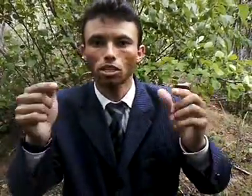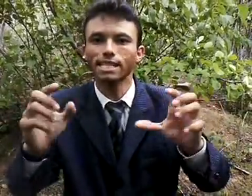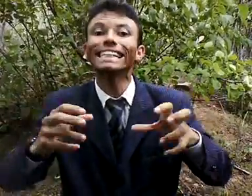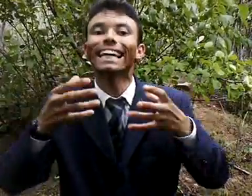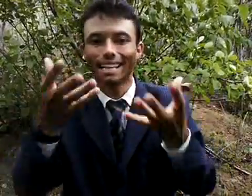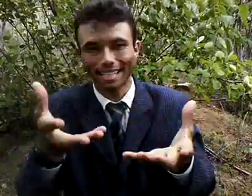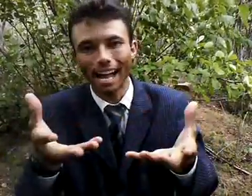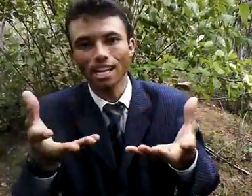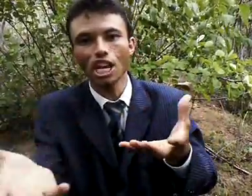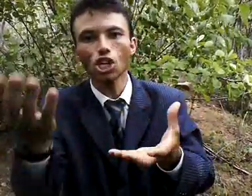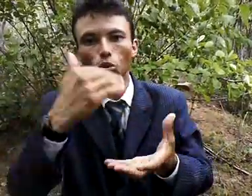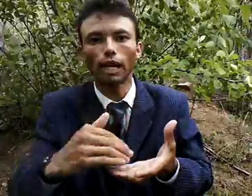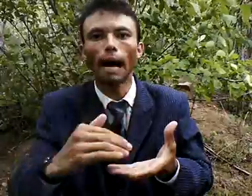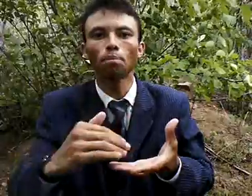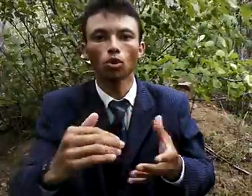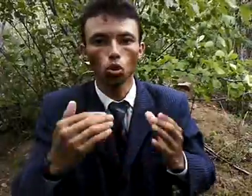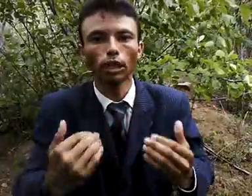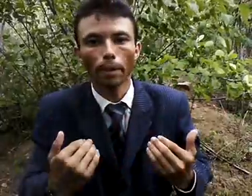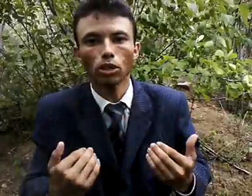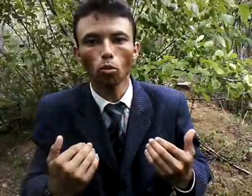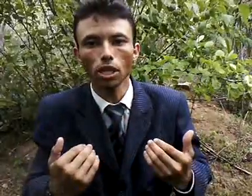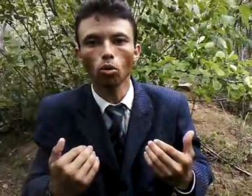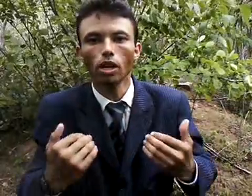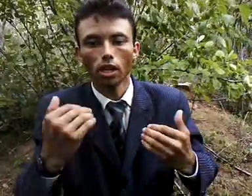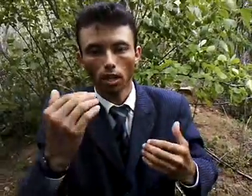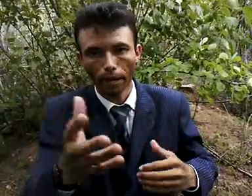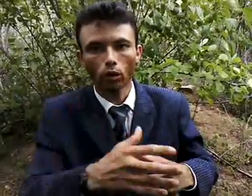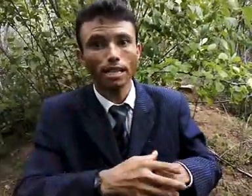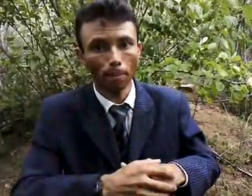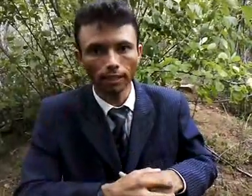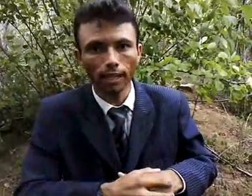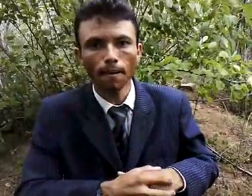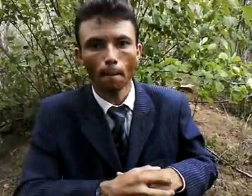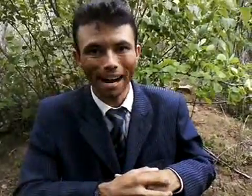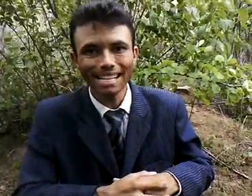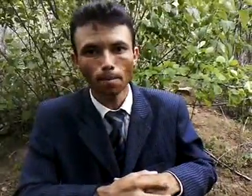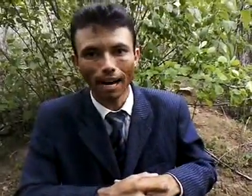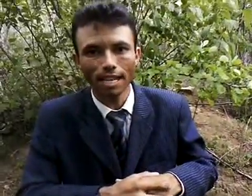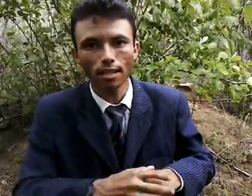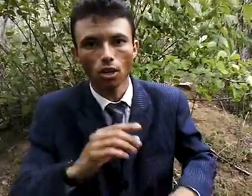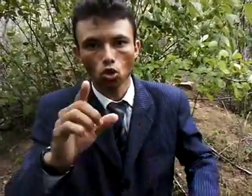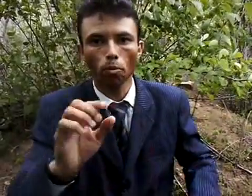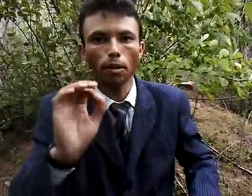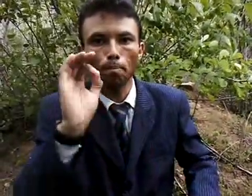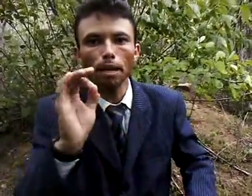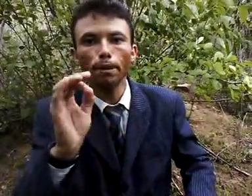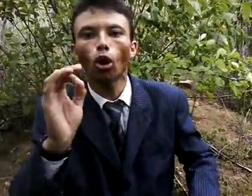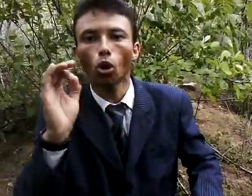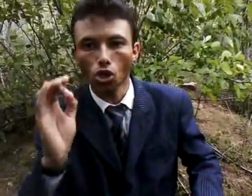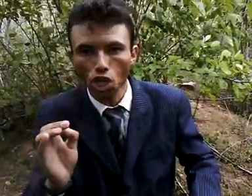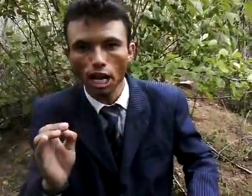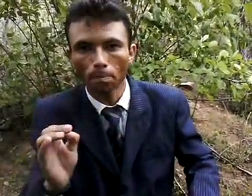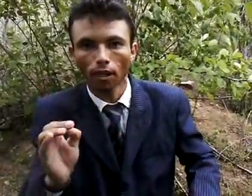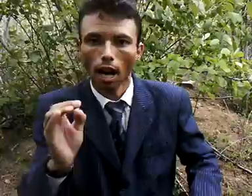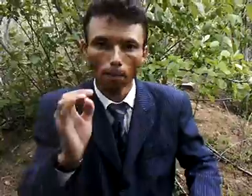se interessar e estudar juntamente comigo para nós aprender mais e mais sobre bibliologia. A